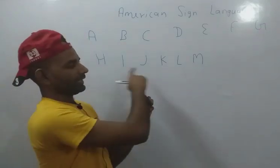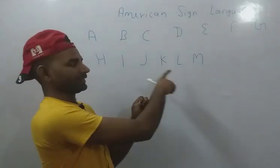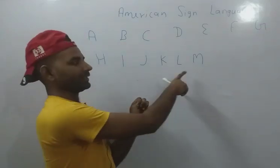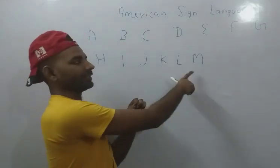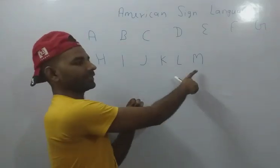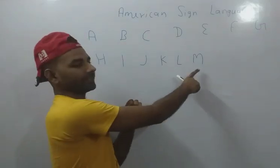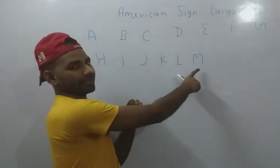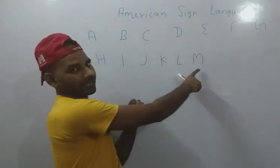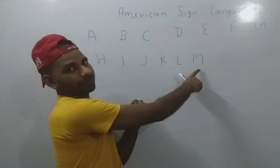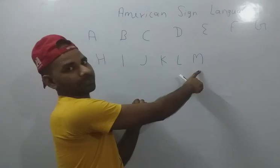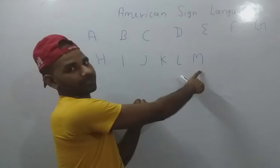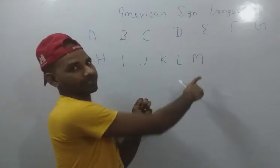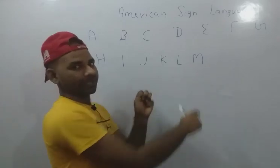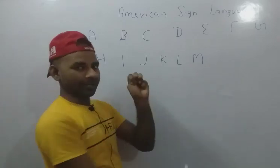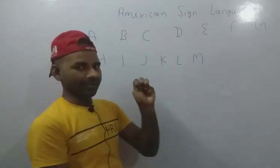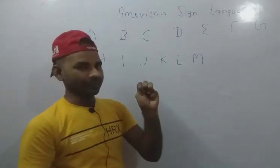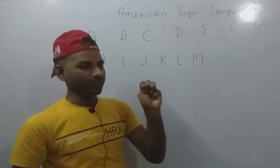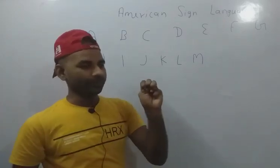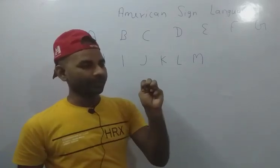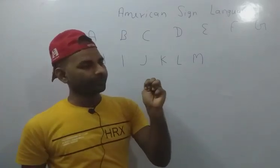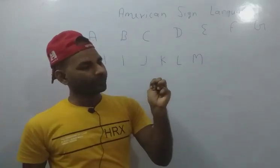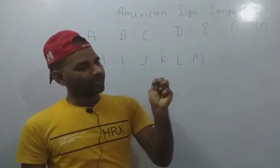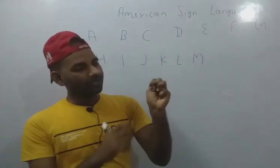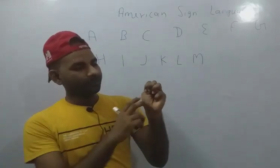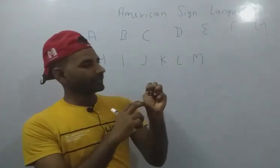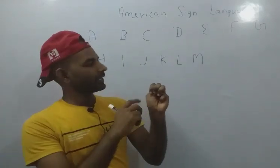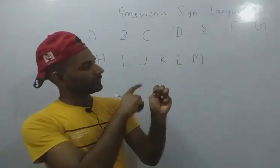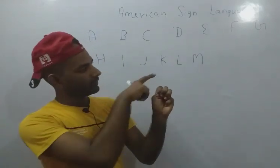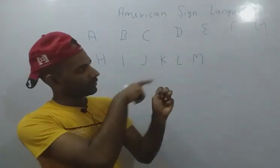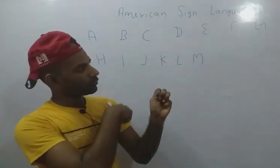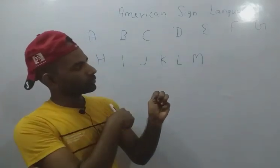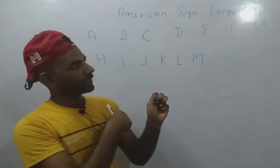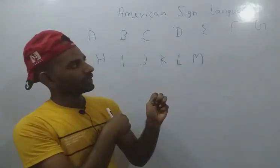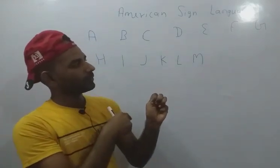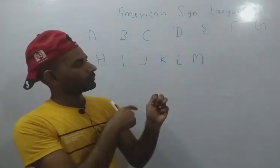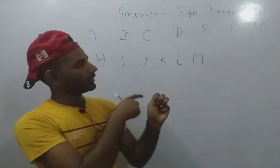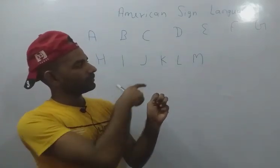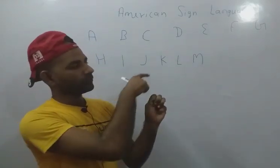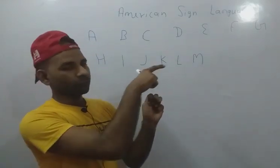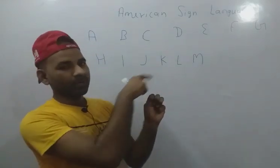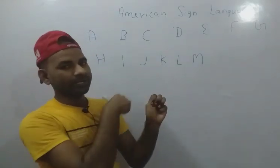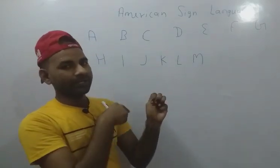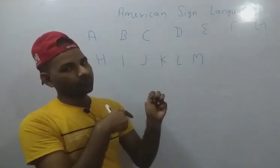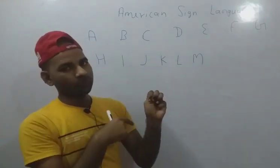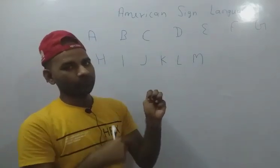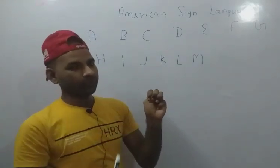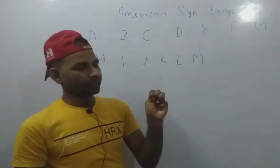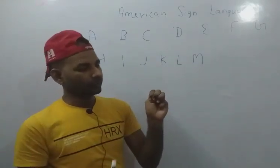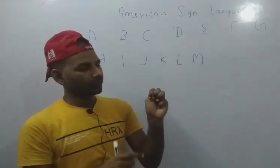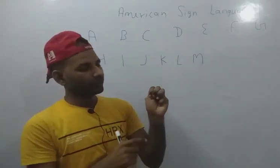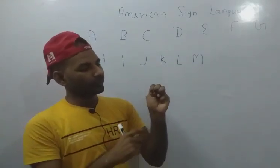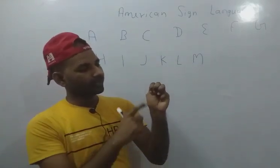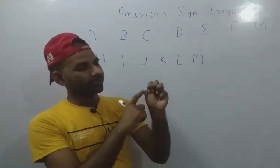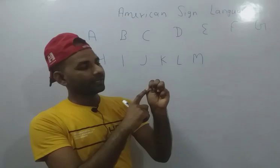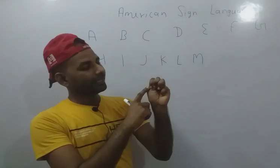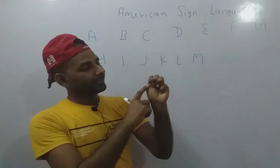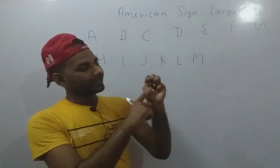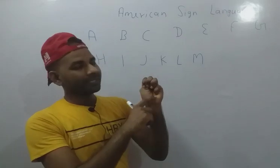से एम तक आज वाले में। अब इसके आगे भी और कुछ बाकी है, बहुत सारे जो बाकी हैं वो दूसरी वीडियो में आएंगे, लेकिन